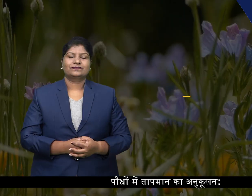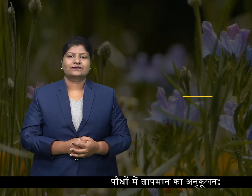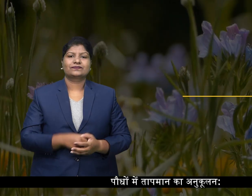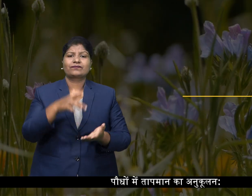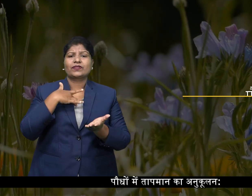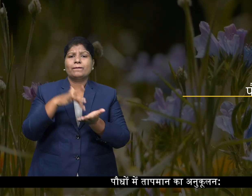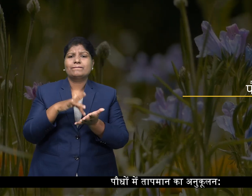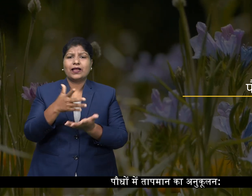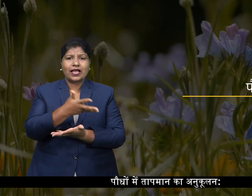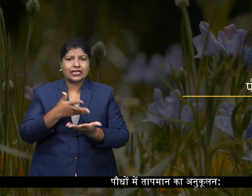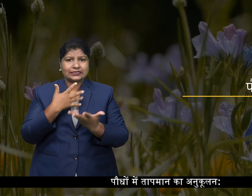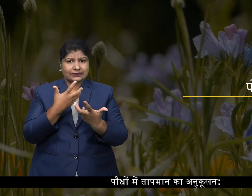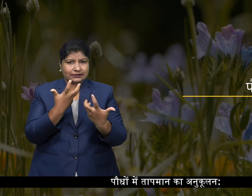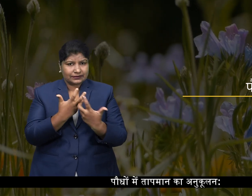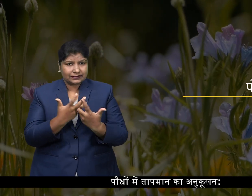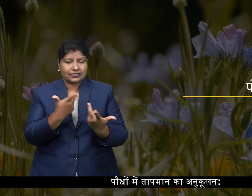पौधों में तापमान का अनुकूलन।